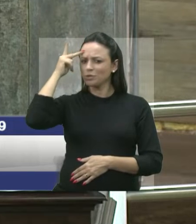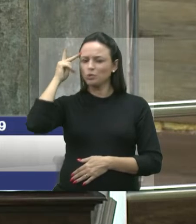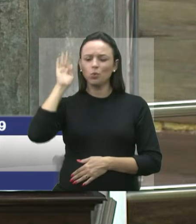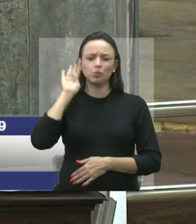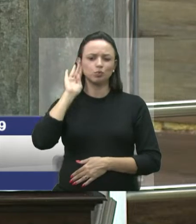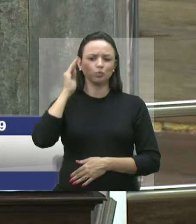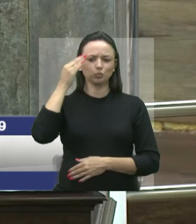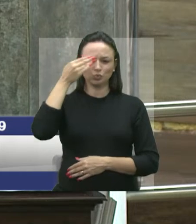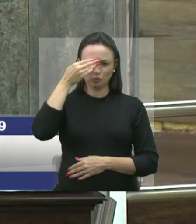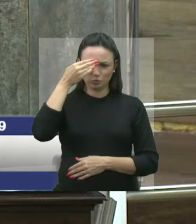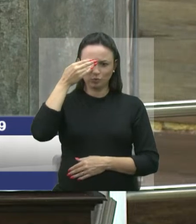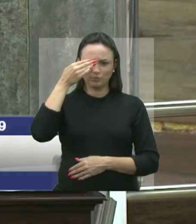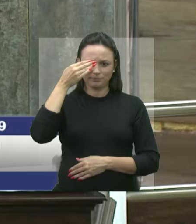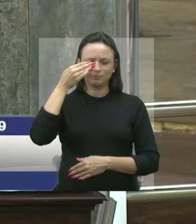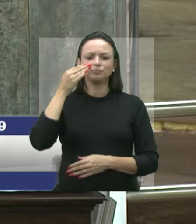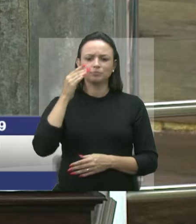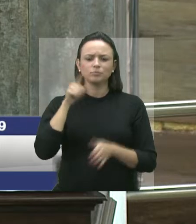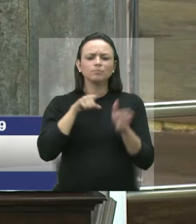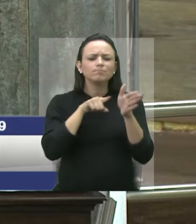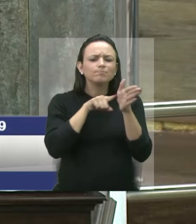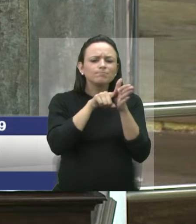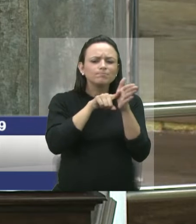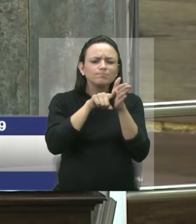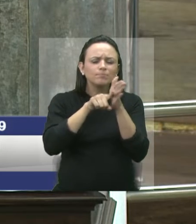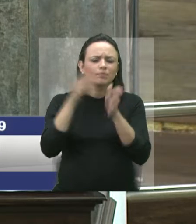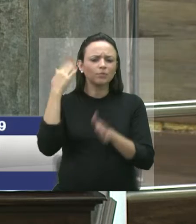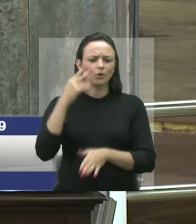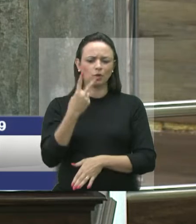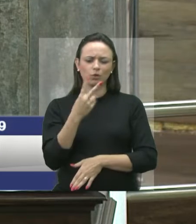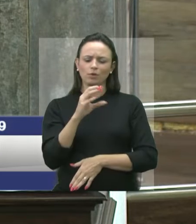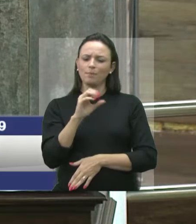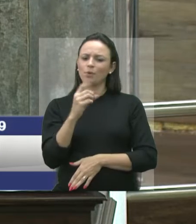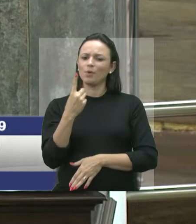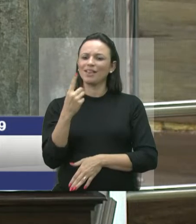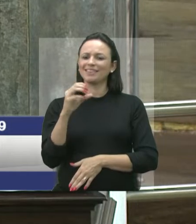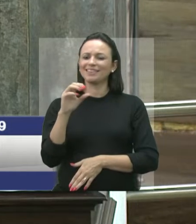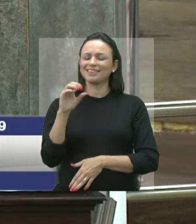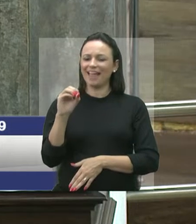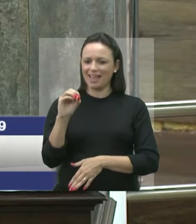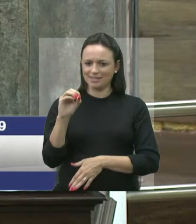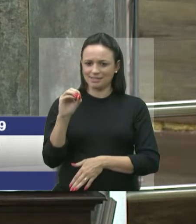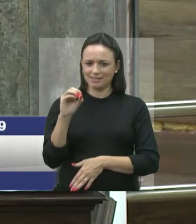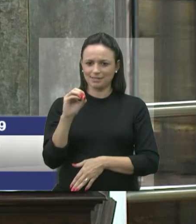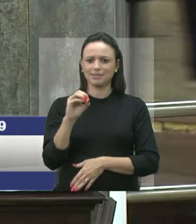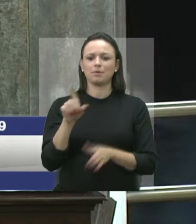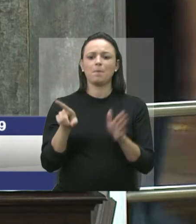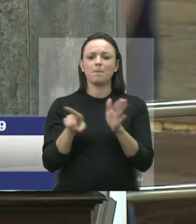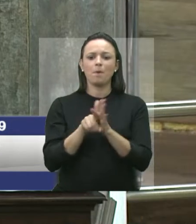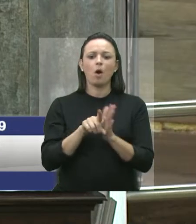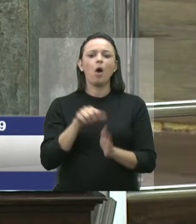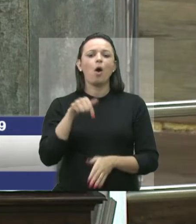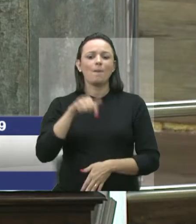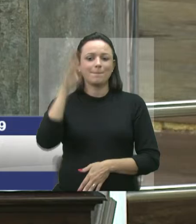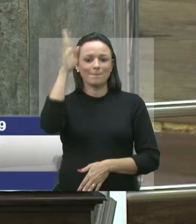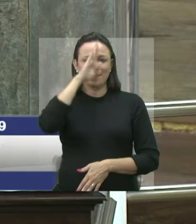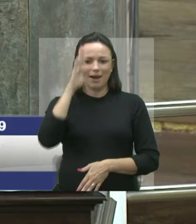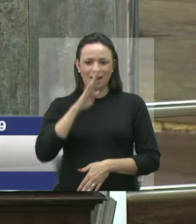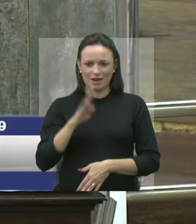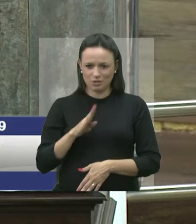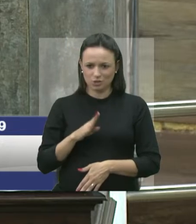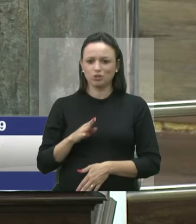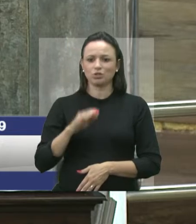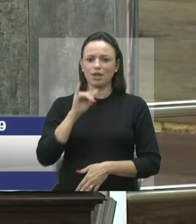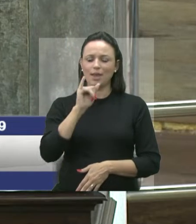O censo de 2010, realizado pelo Instituto Brasileiro de Geografia e